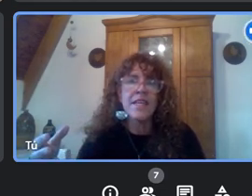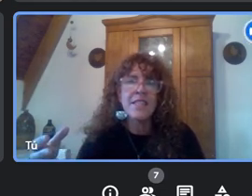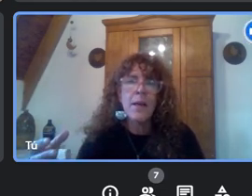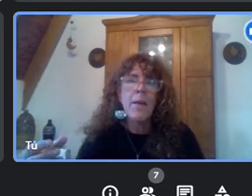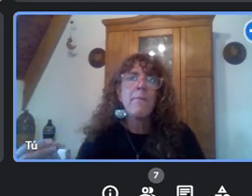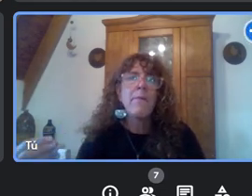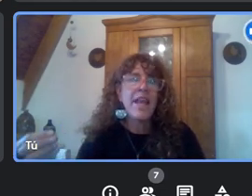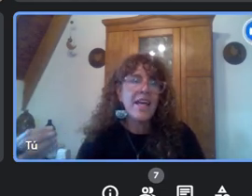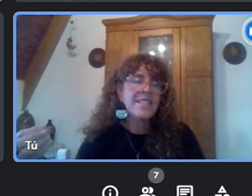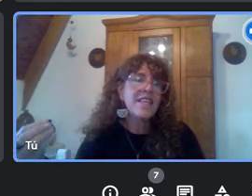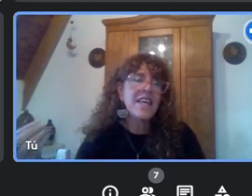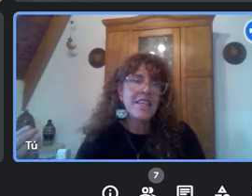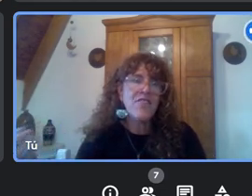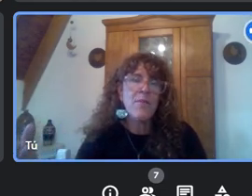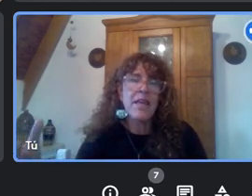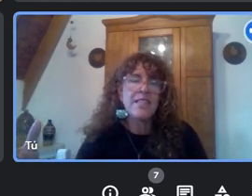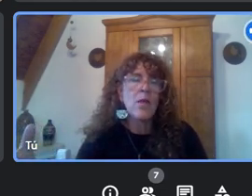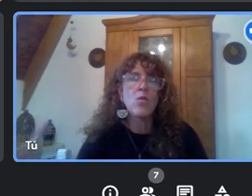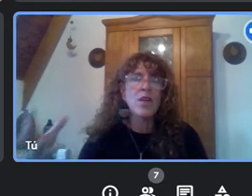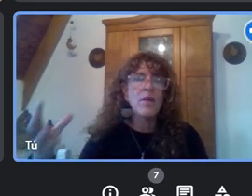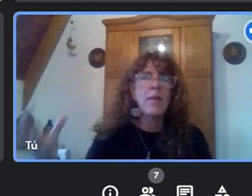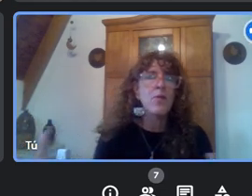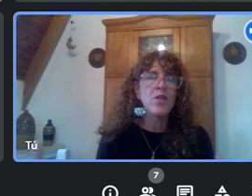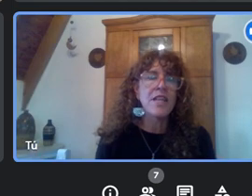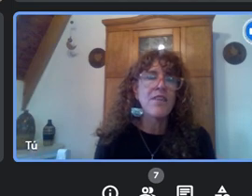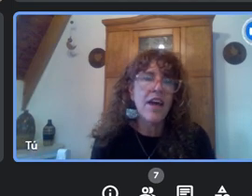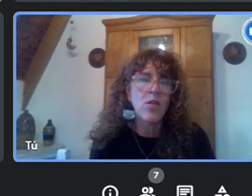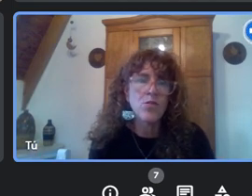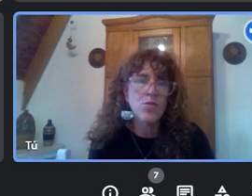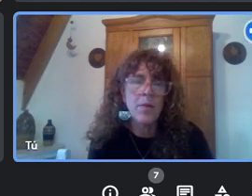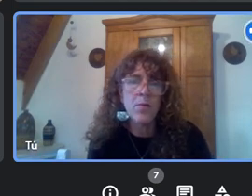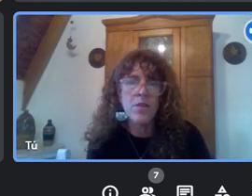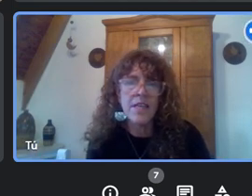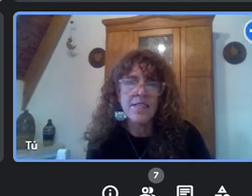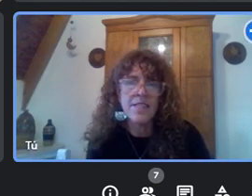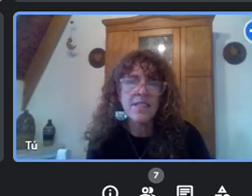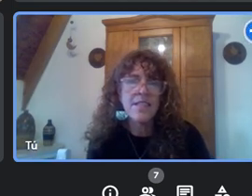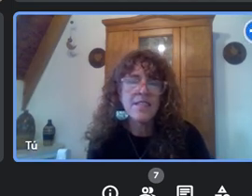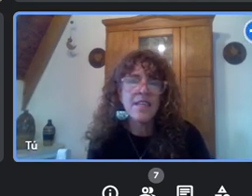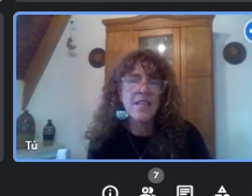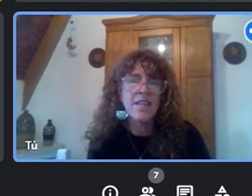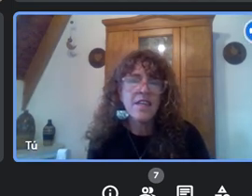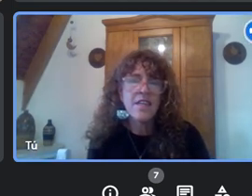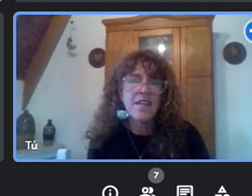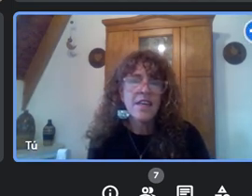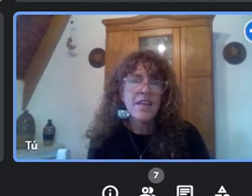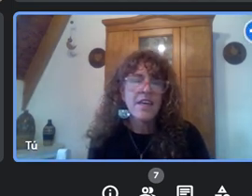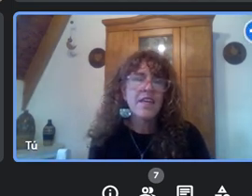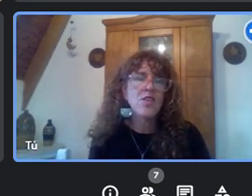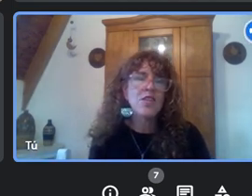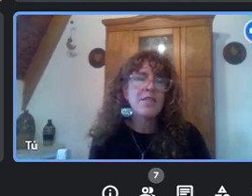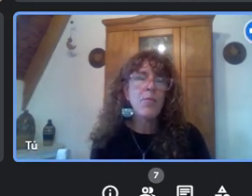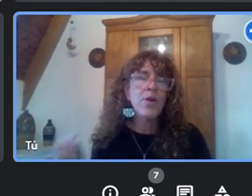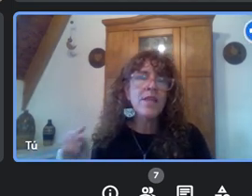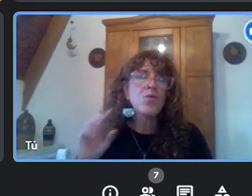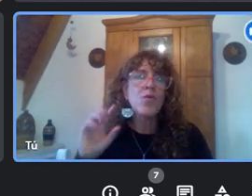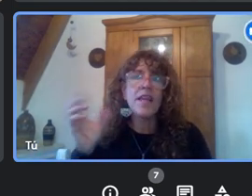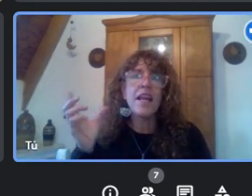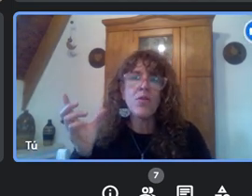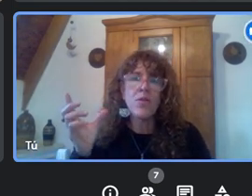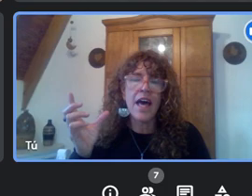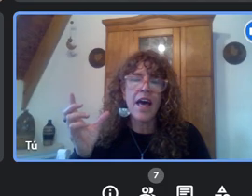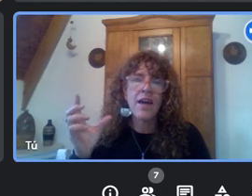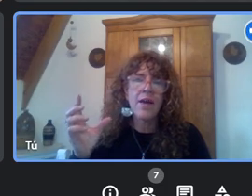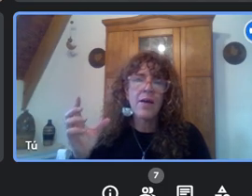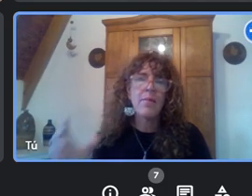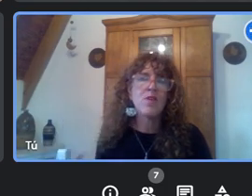apuntes para ese día estar familiarizados. Ustedes van a poder trabajar con sus apuntes, ¿sí? Entonces, puede surgir la